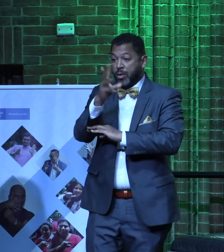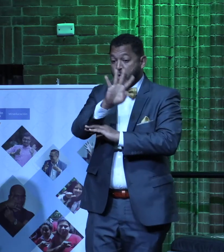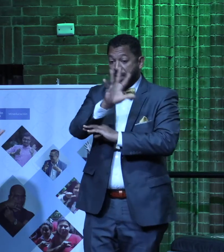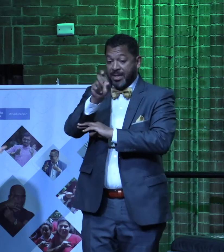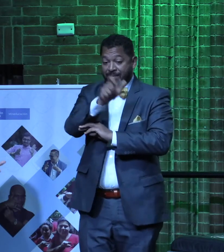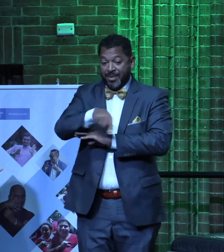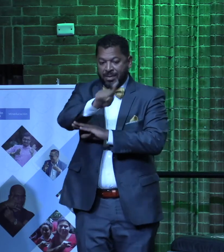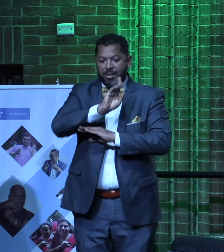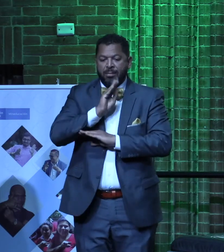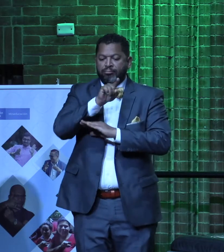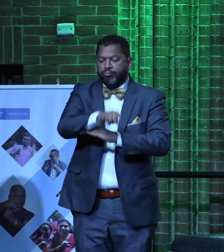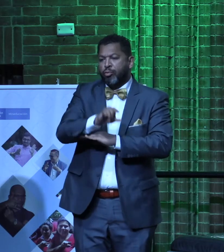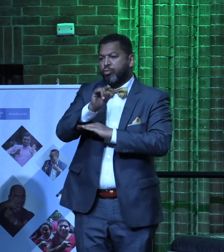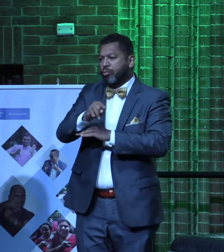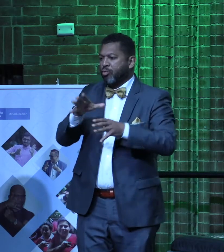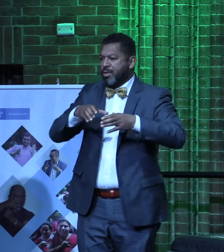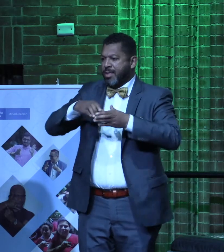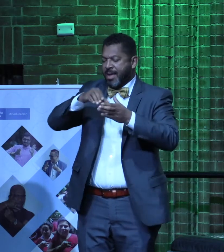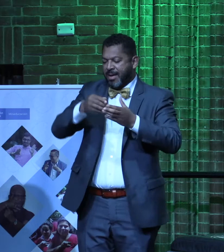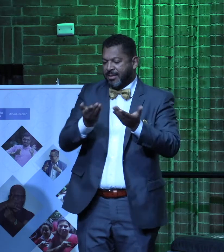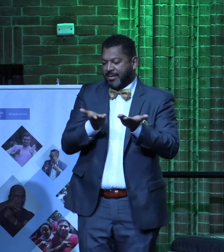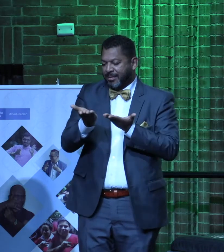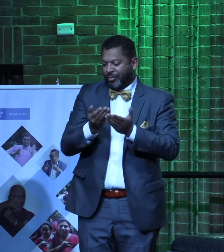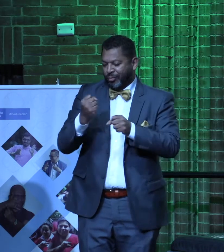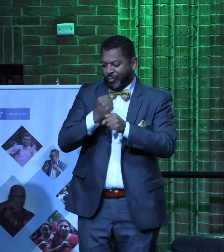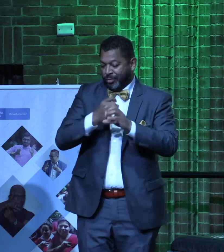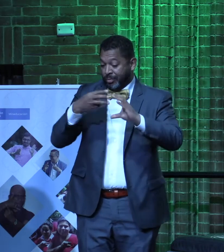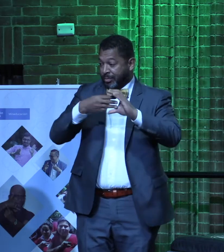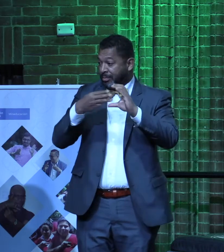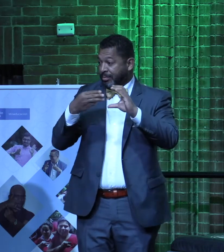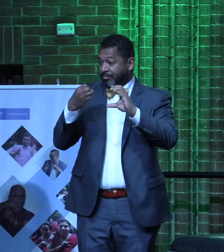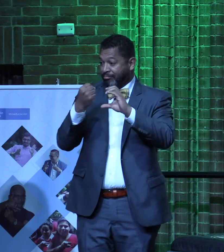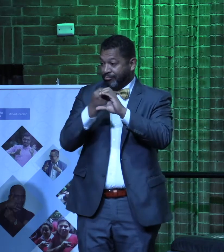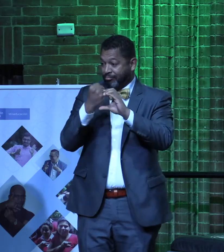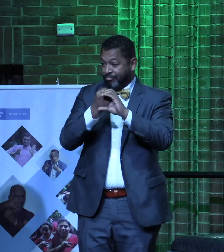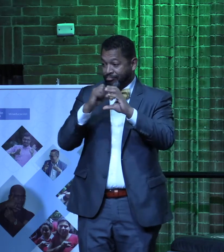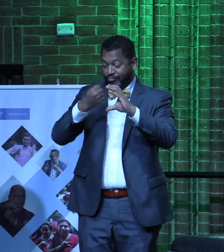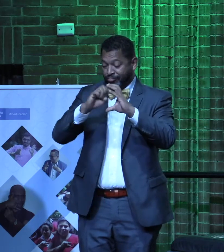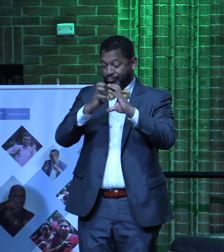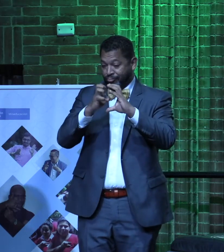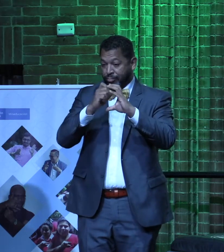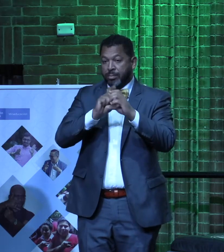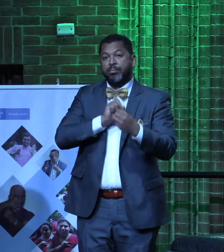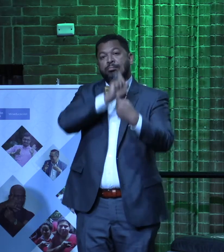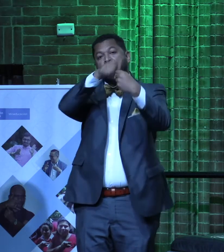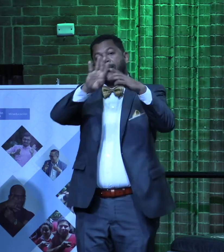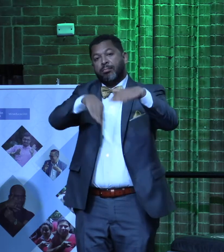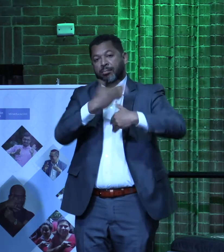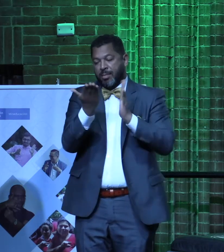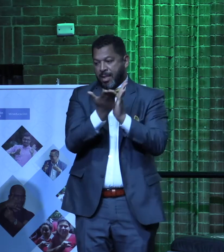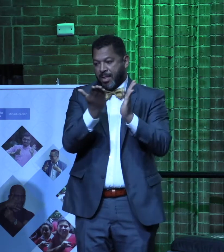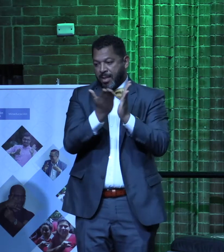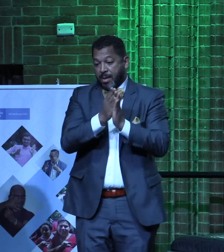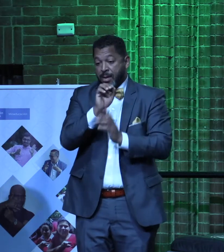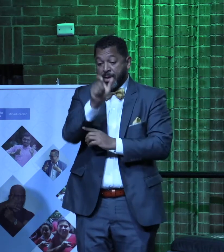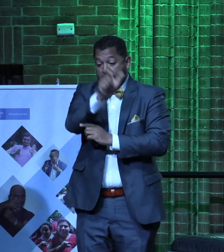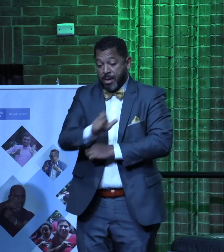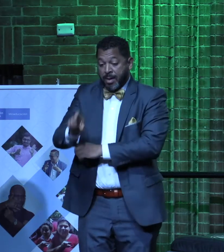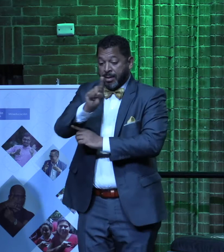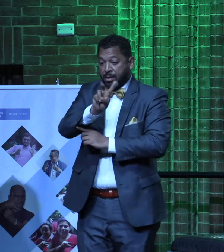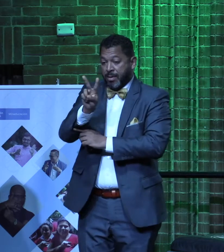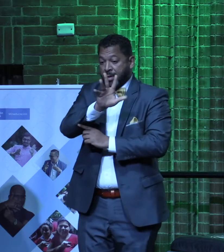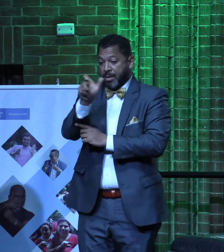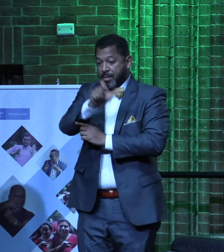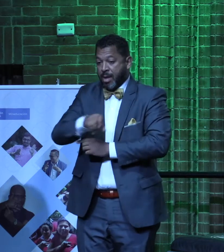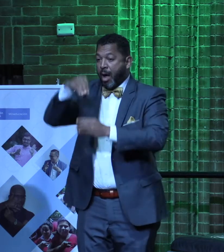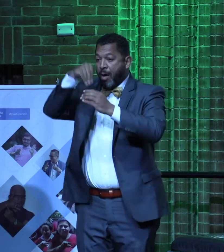de trabajo como la Unidad del Servicio Público de Empleo, que es una entidad adscrita al Ministerio de Trabajo, 125 funcionarios del Ministerio